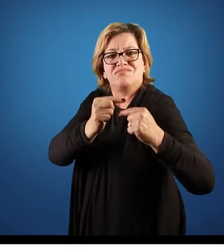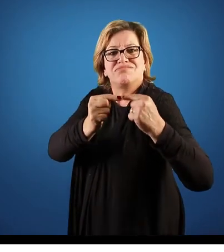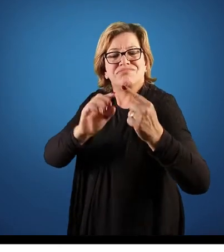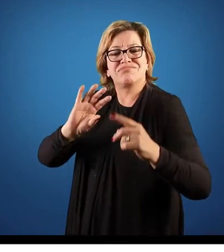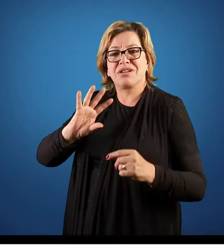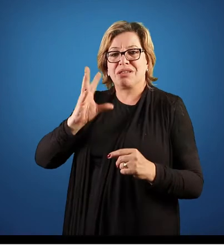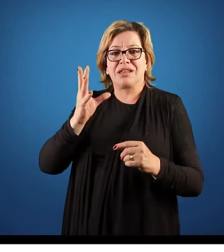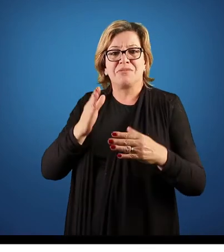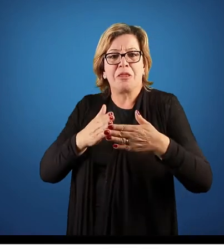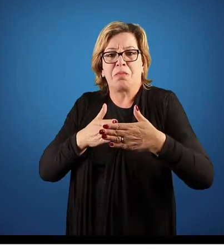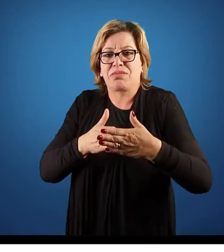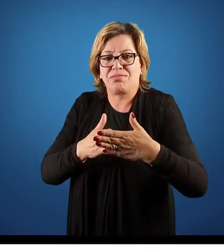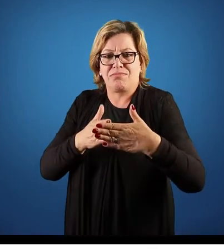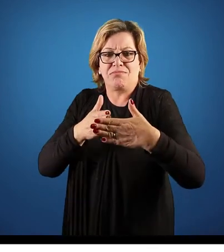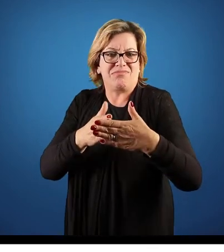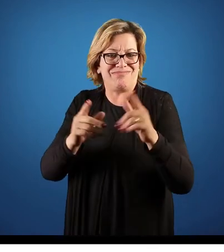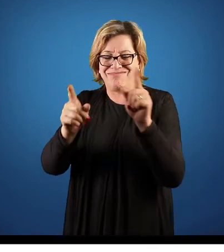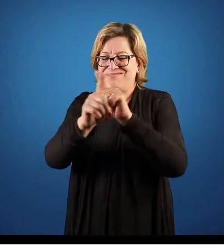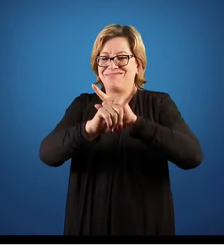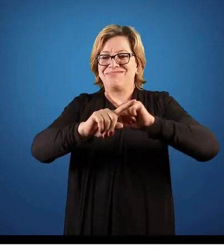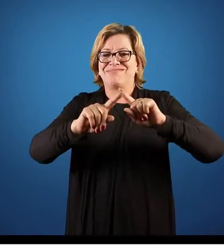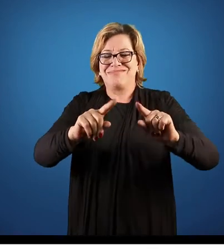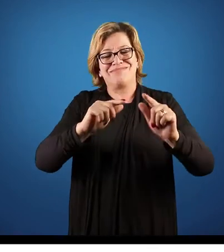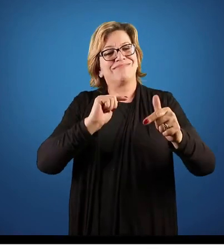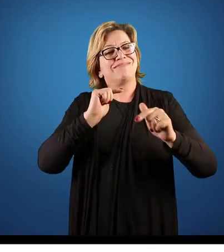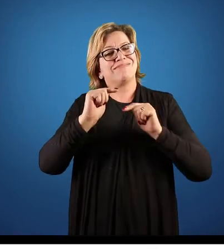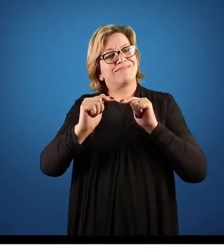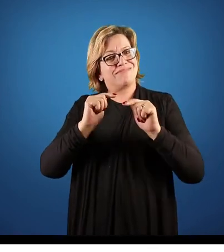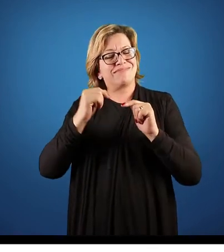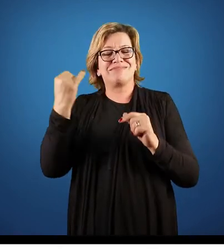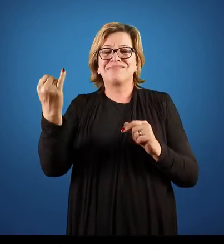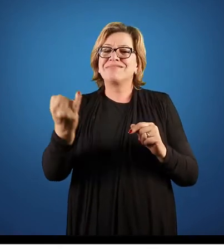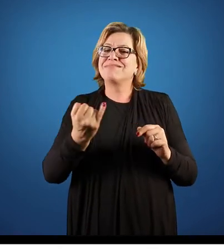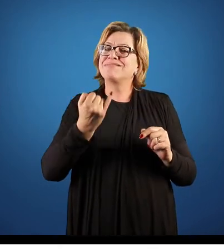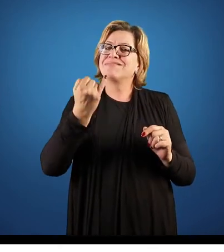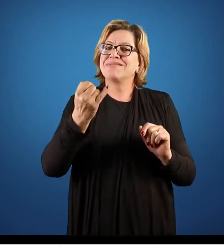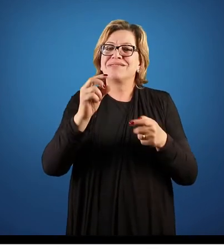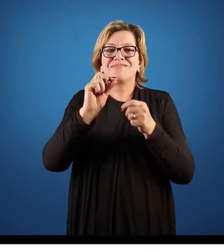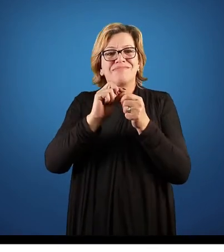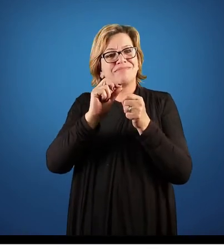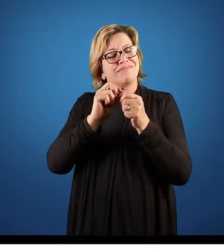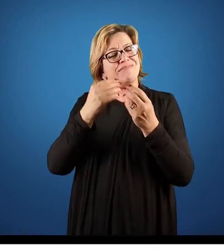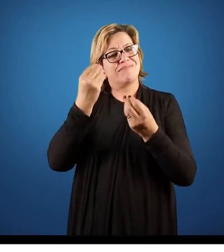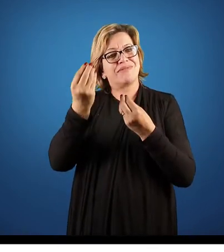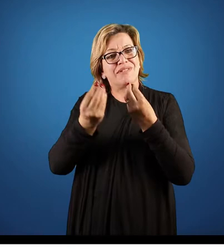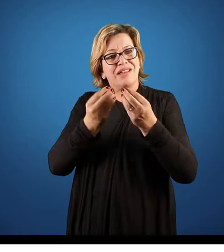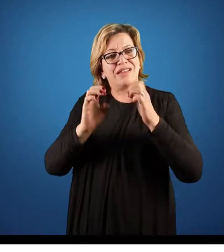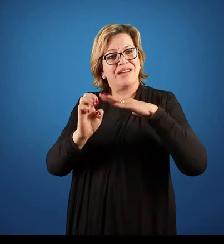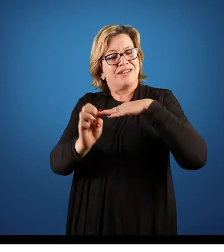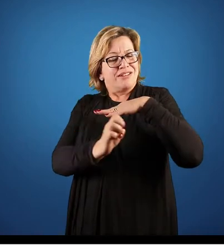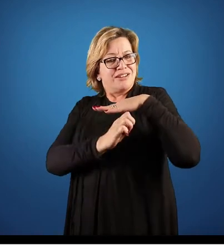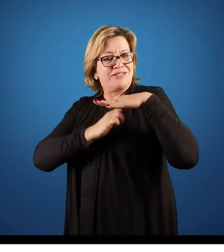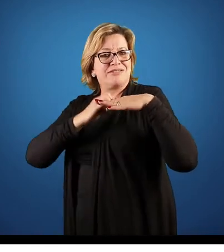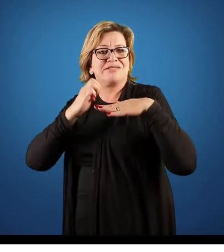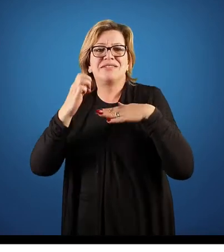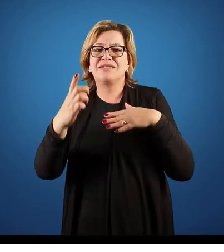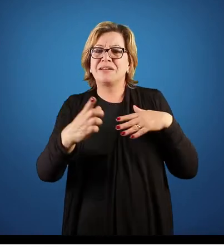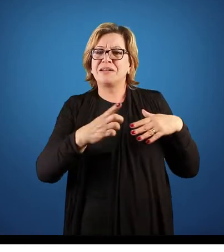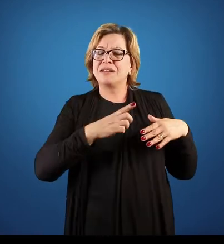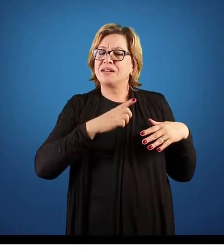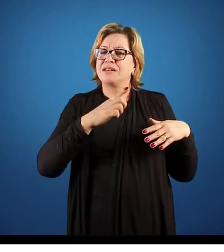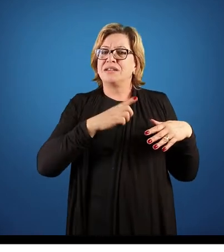que as coisas trabalha de uma forma bastante interessante e faça com que a empresa possua